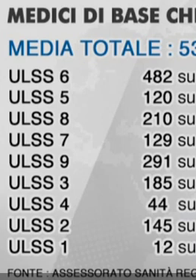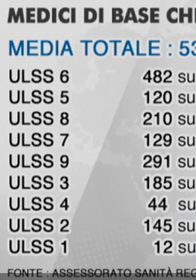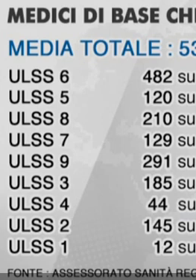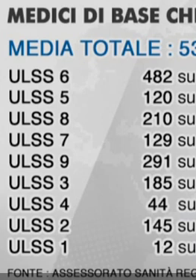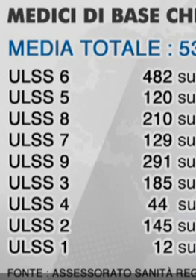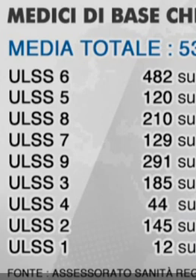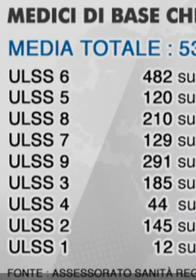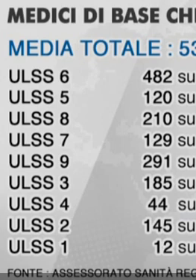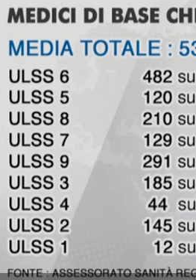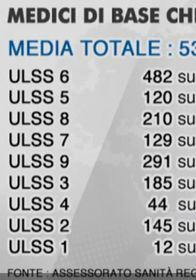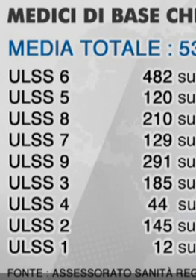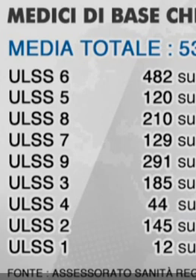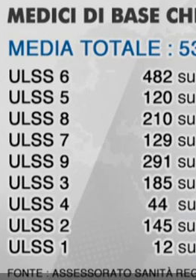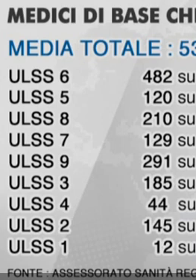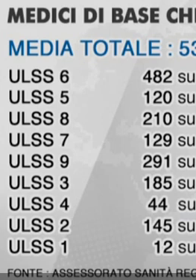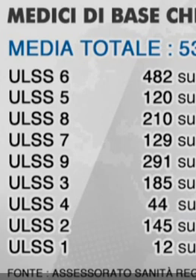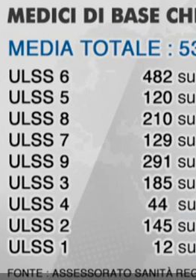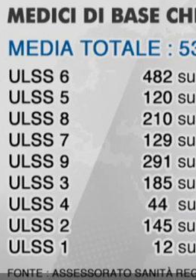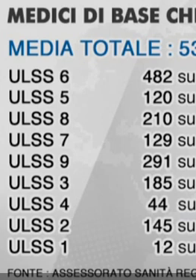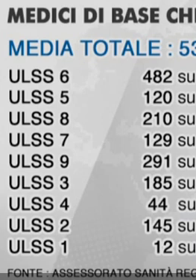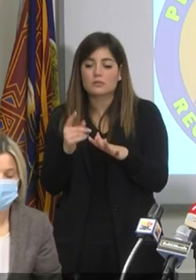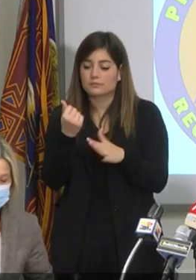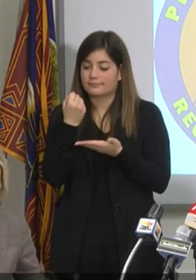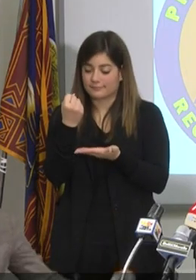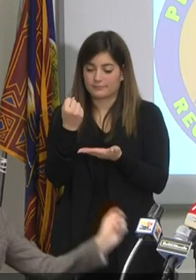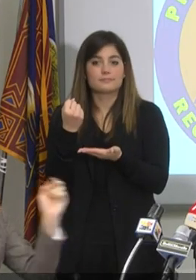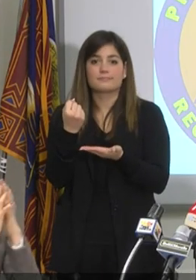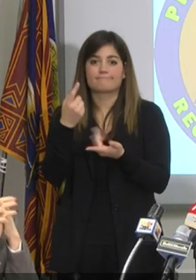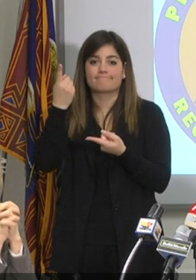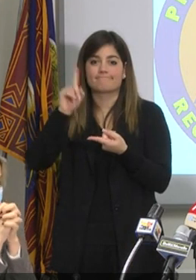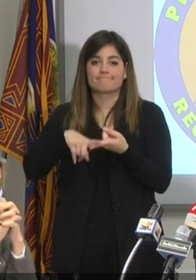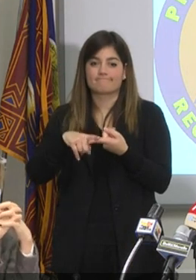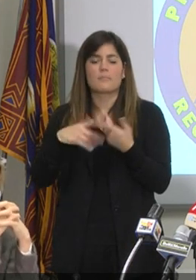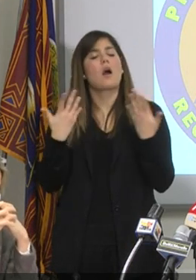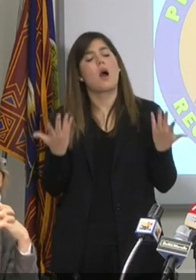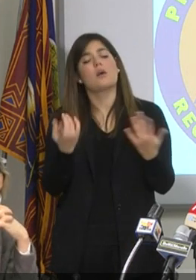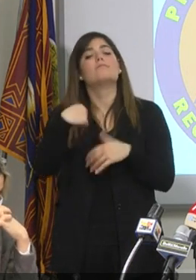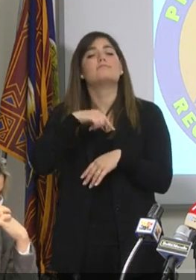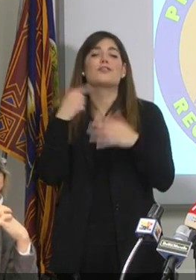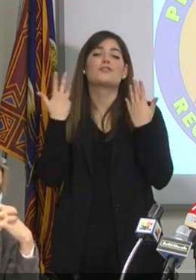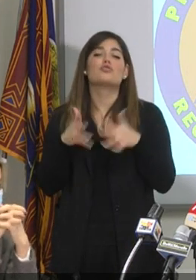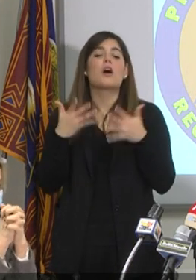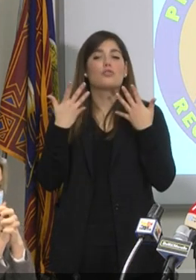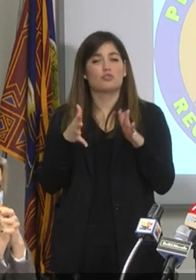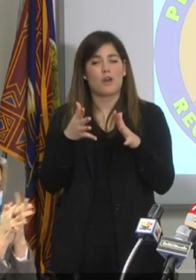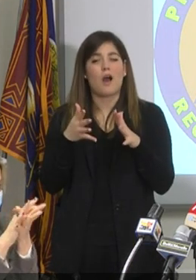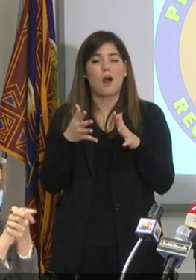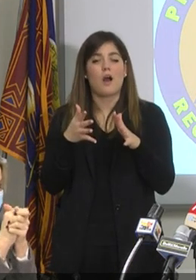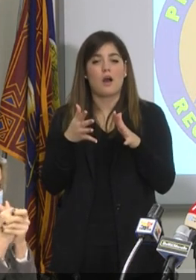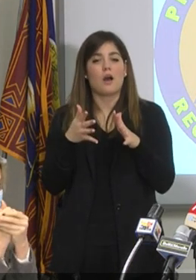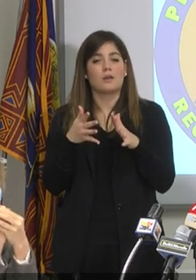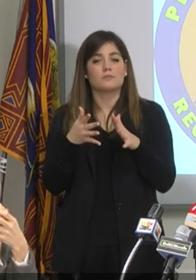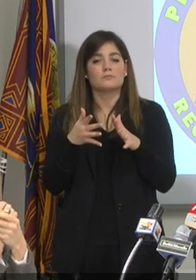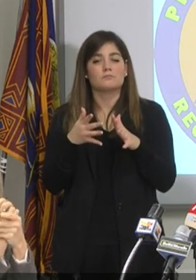pattuita a livello nazionale proprio con i medici di base noi abbiamo già stanziato un paio di